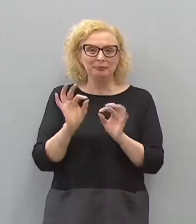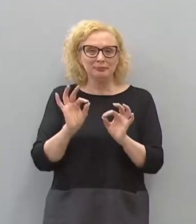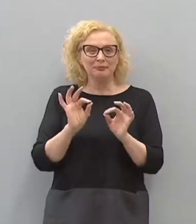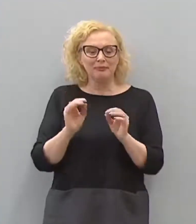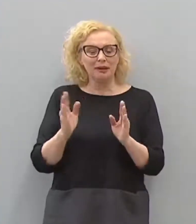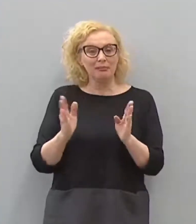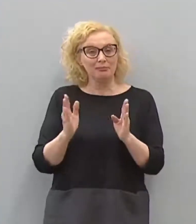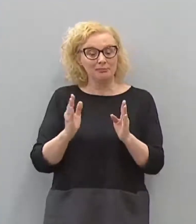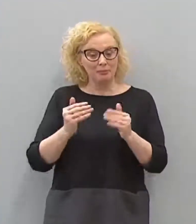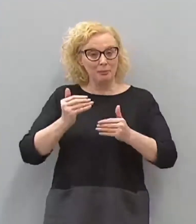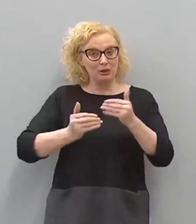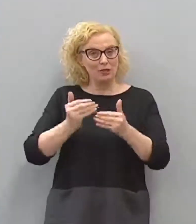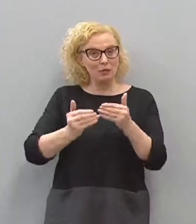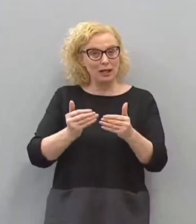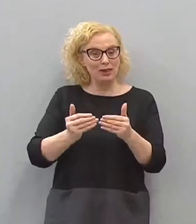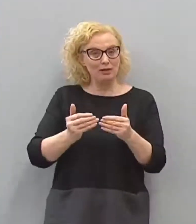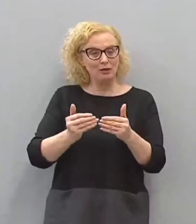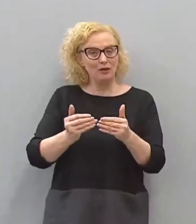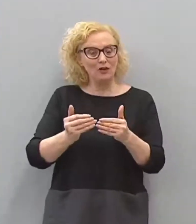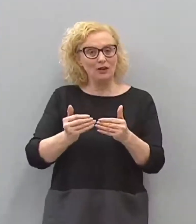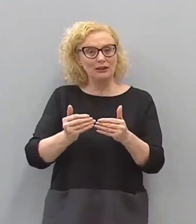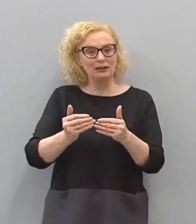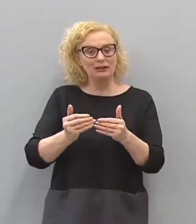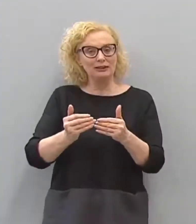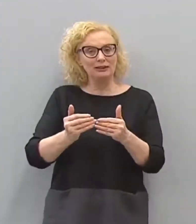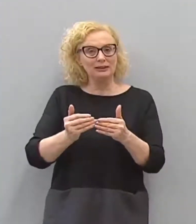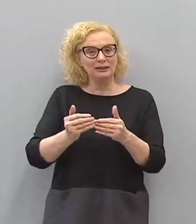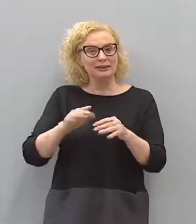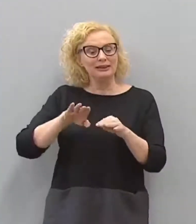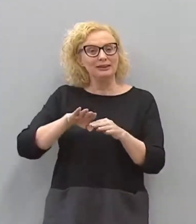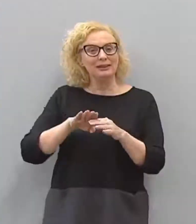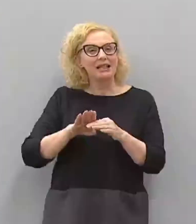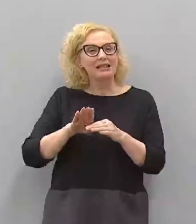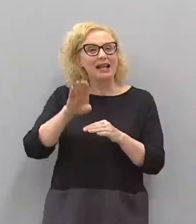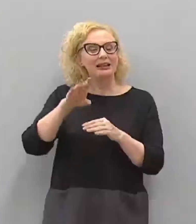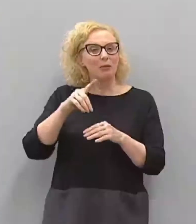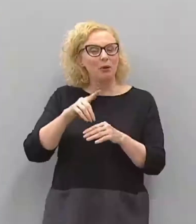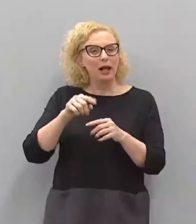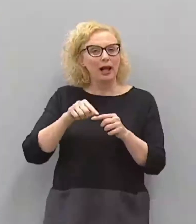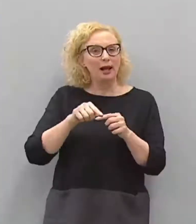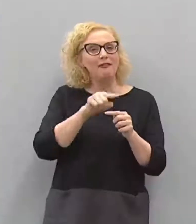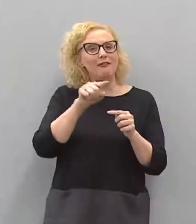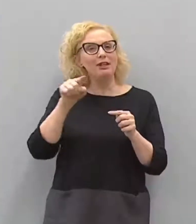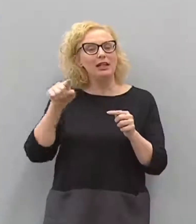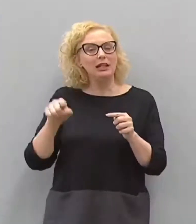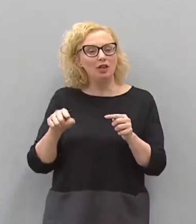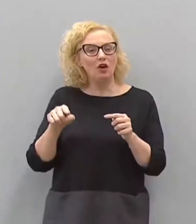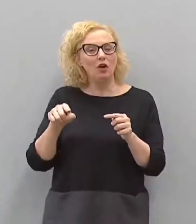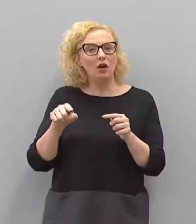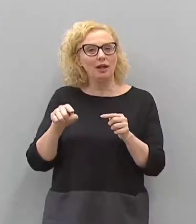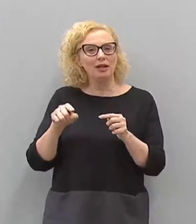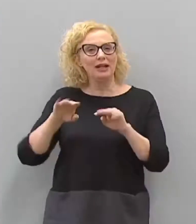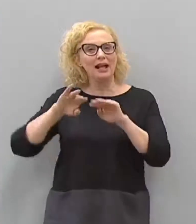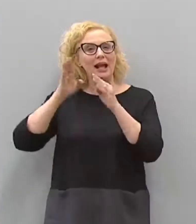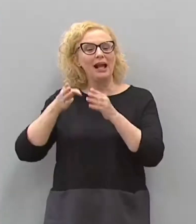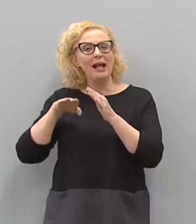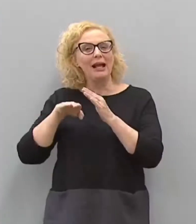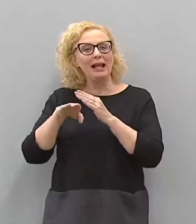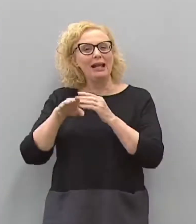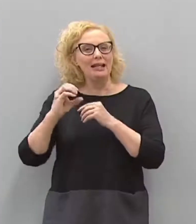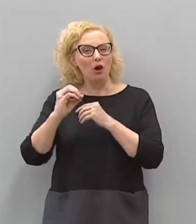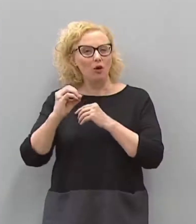proseguimento dopo diciamo la salita della pona le fino arrivare alla galleria di